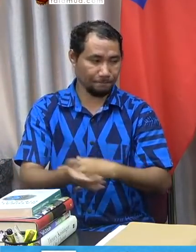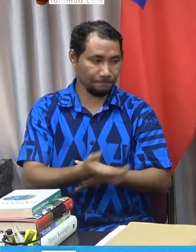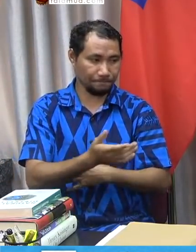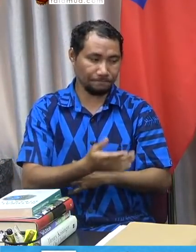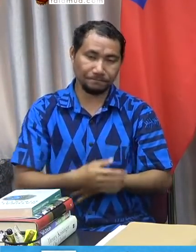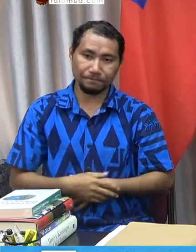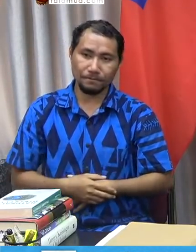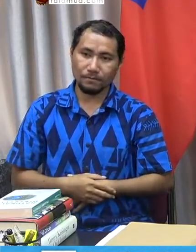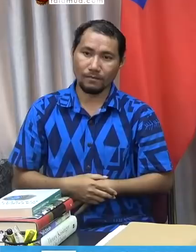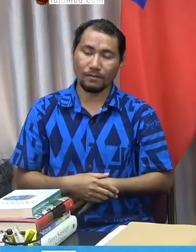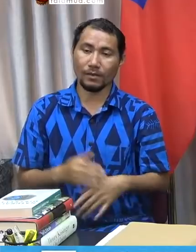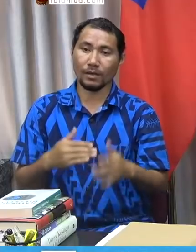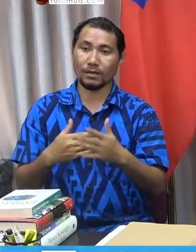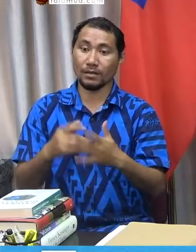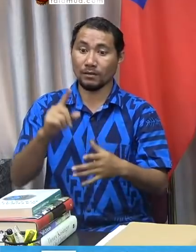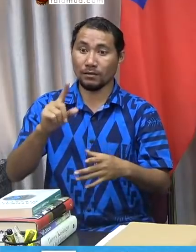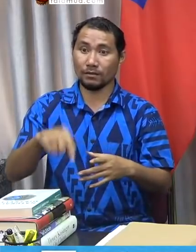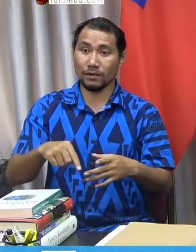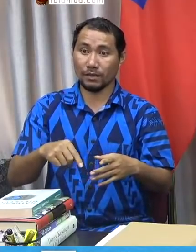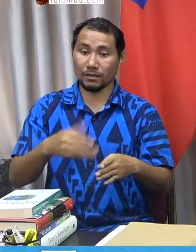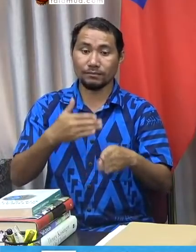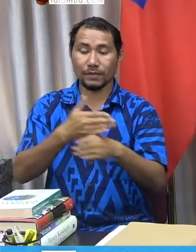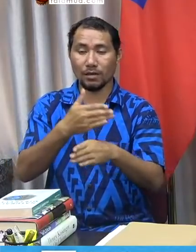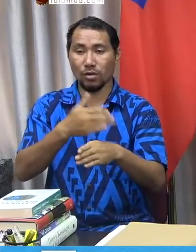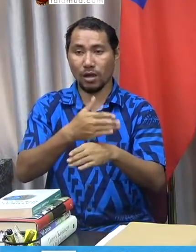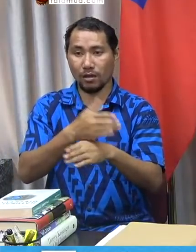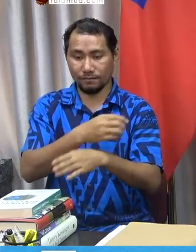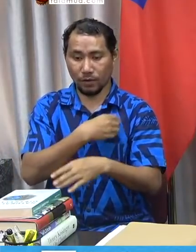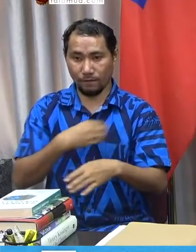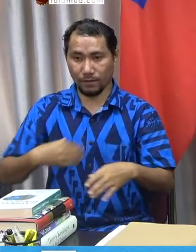ua whailenga i o inga le ofisa o le roi asili,